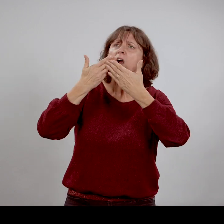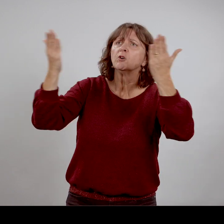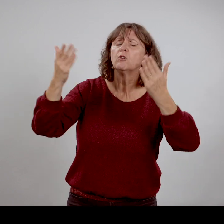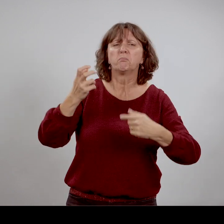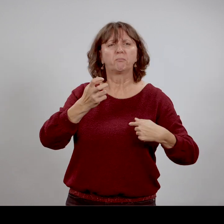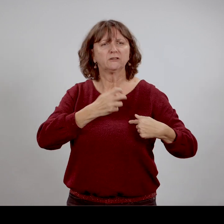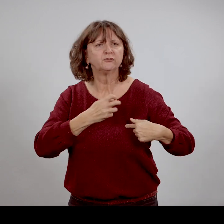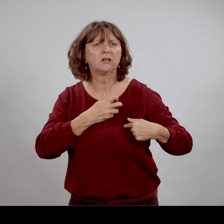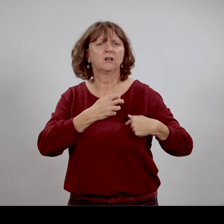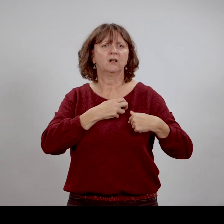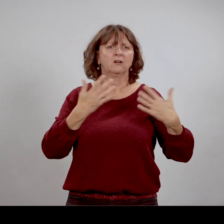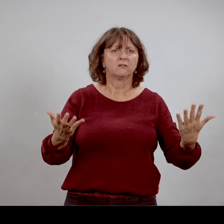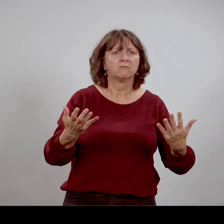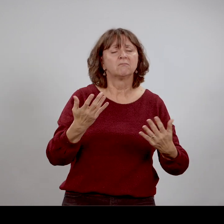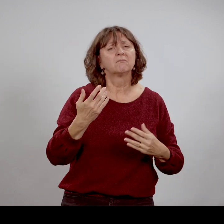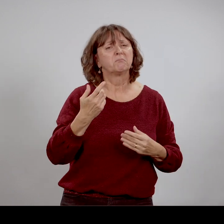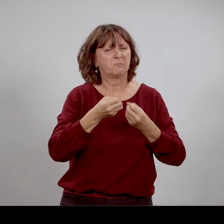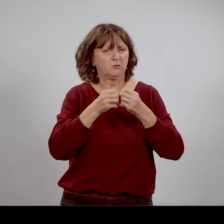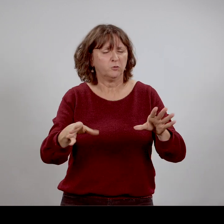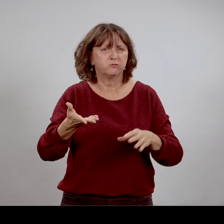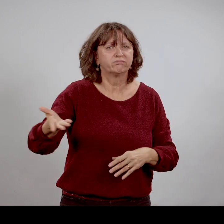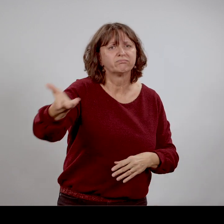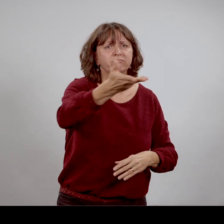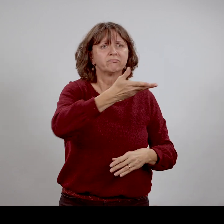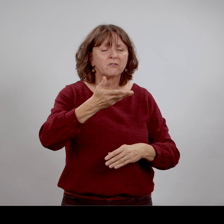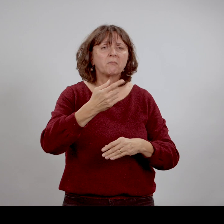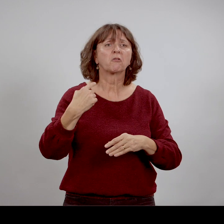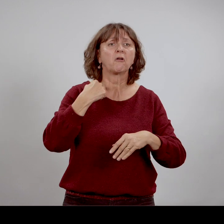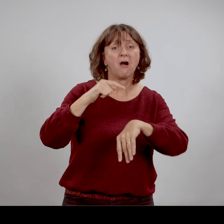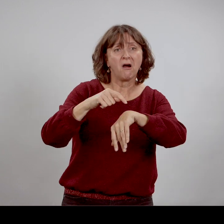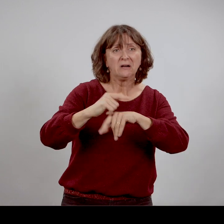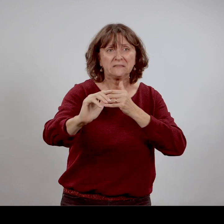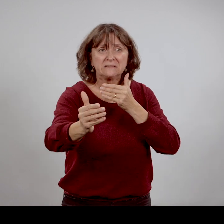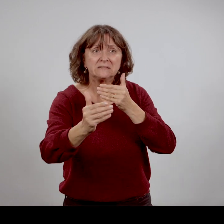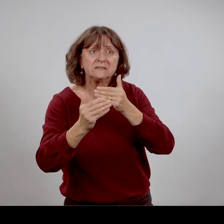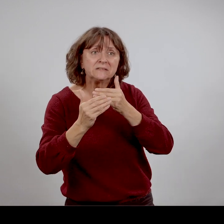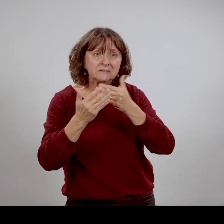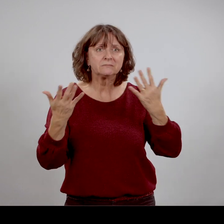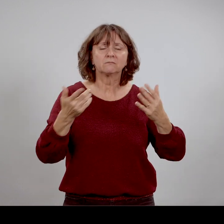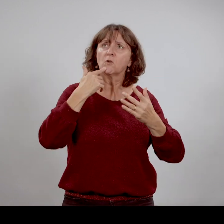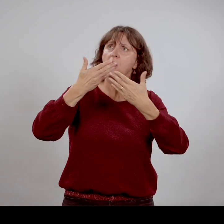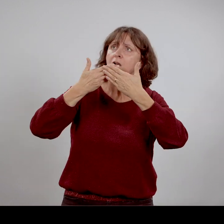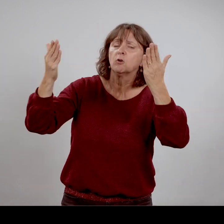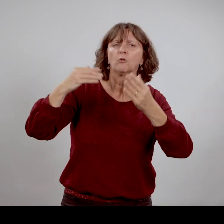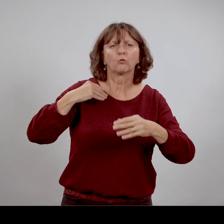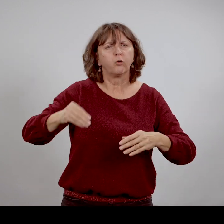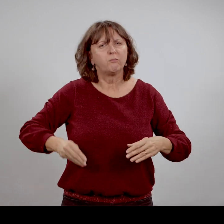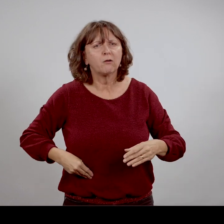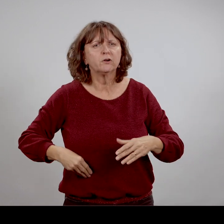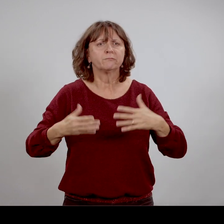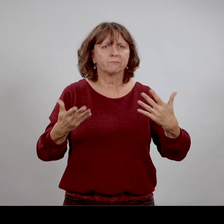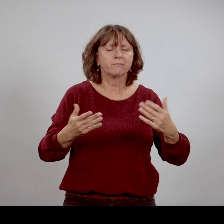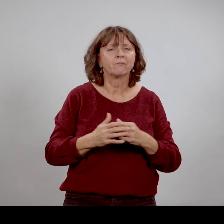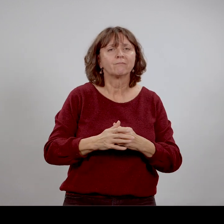pas votre culpabilité. Mais écoutez la bonne nouvelle. Christ, au